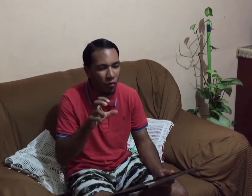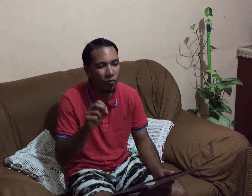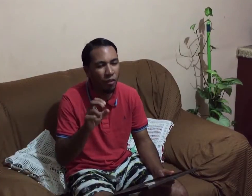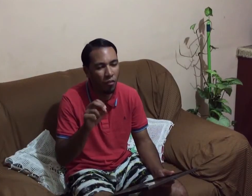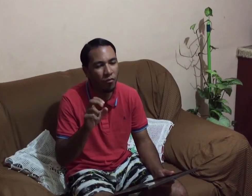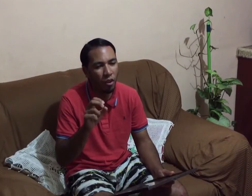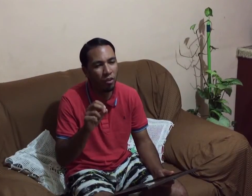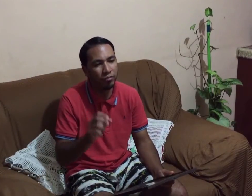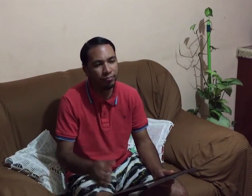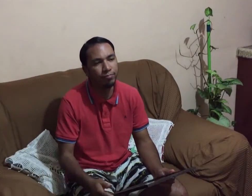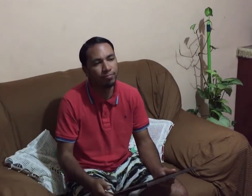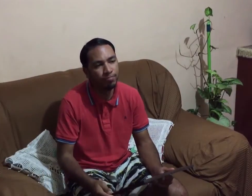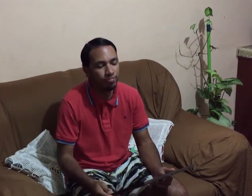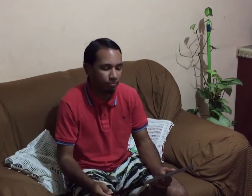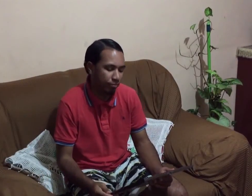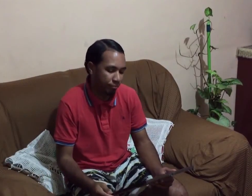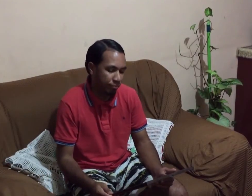Minha avó,